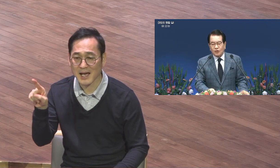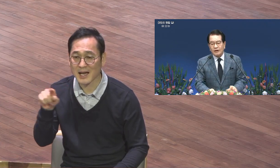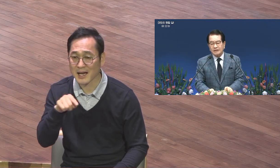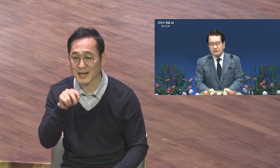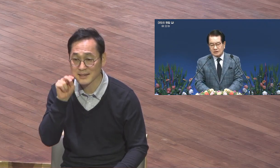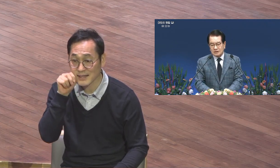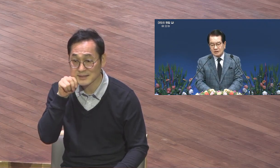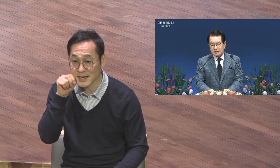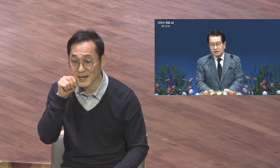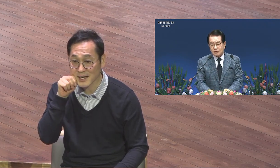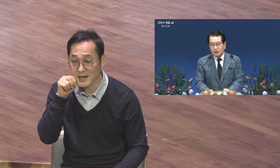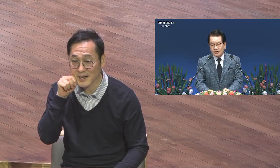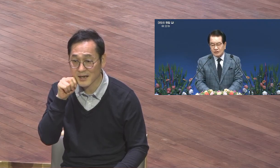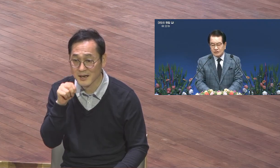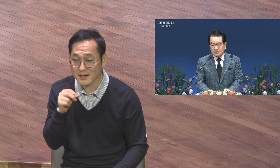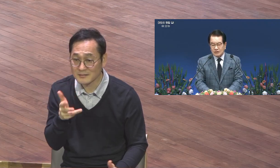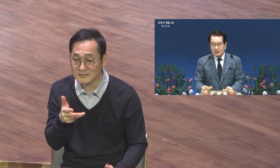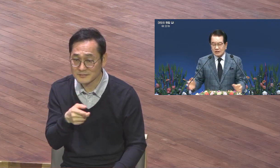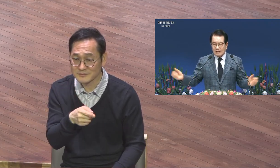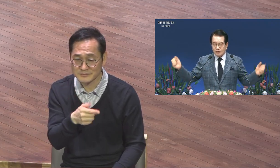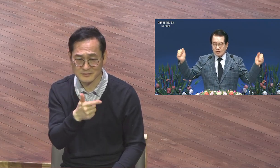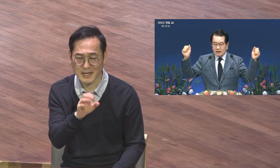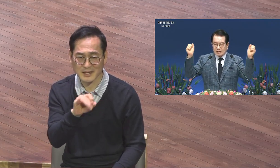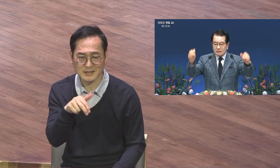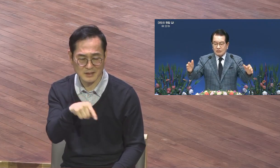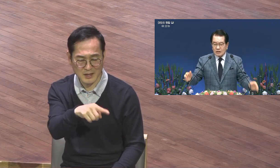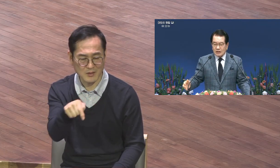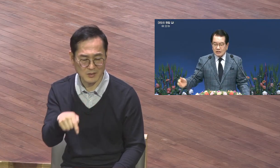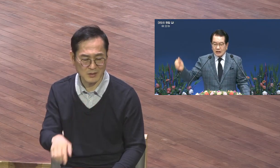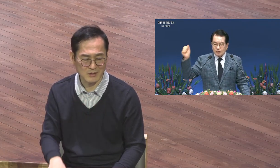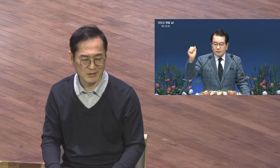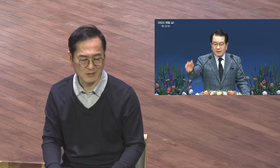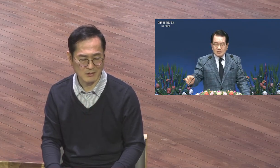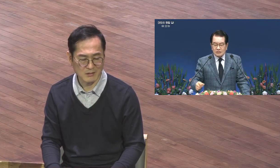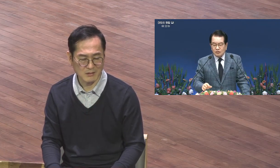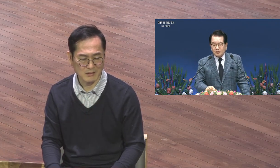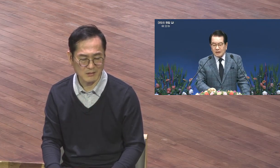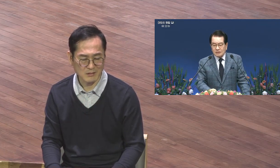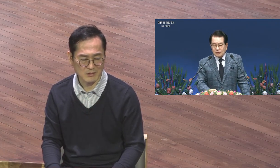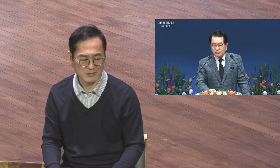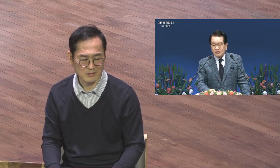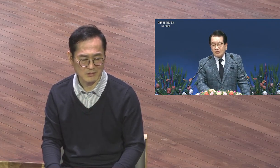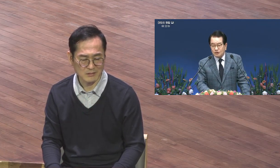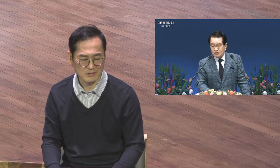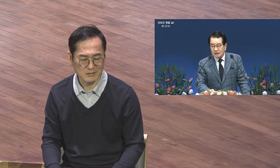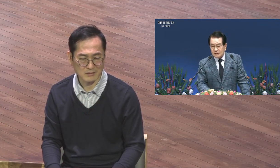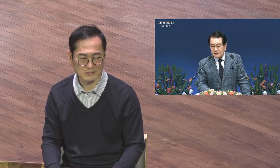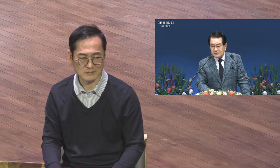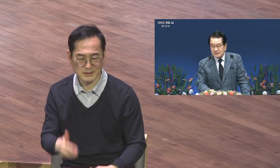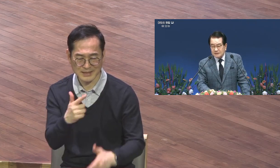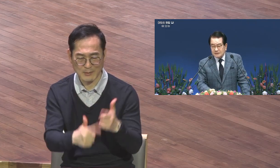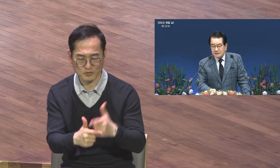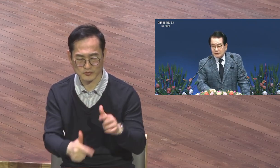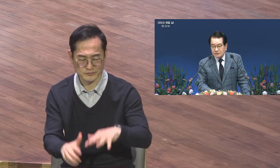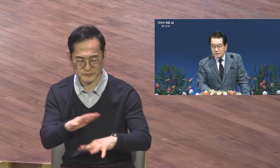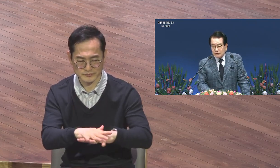잡아내가지고 그 동네에서 그 시골 동네에서 나무들 가져와서 때려 눕혀가지고 불태워 죽이는